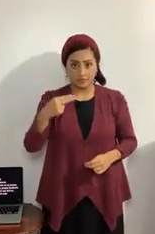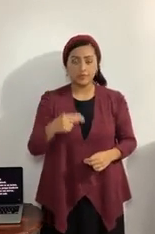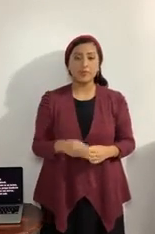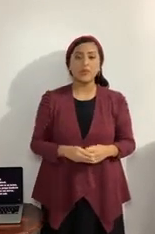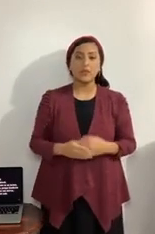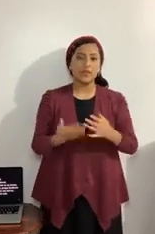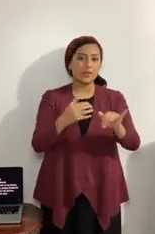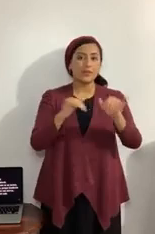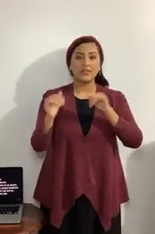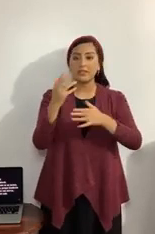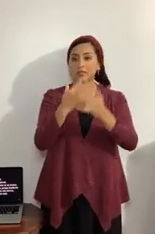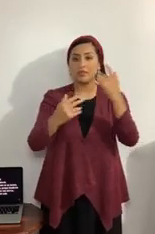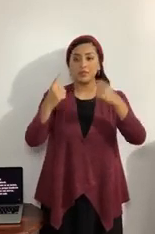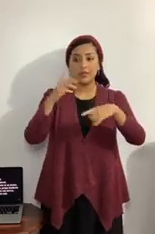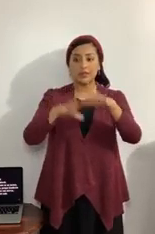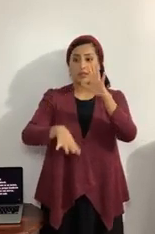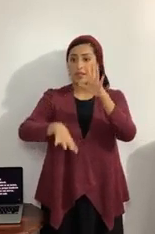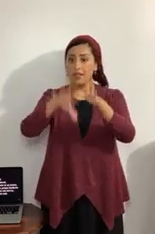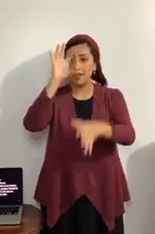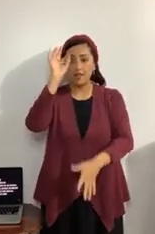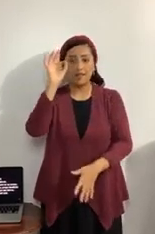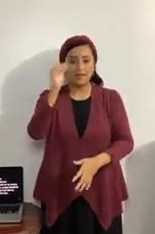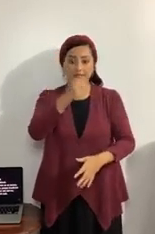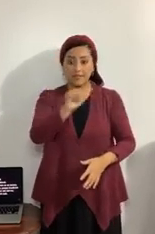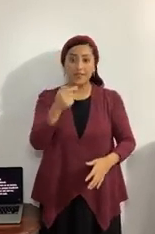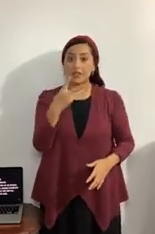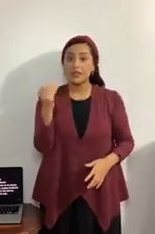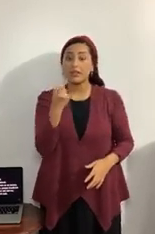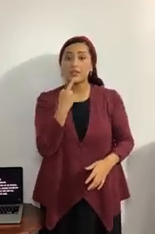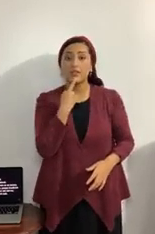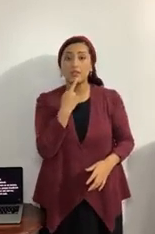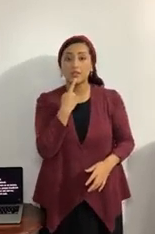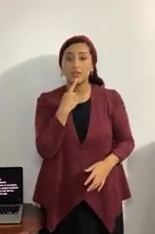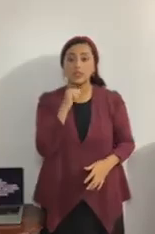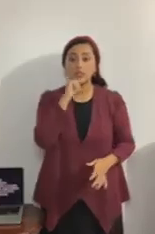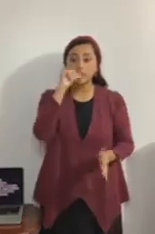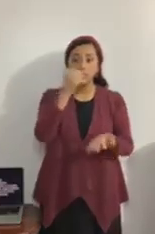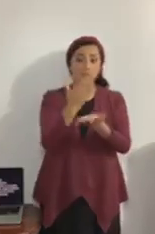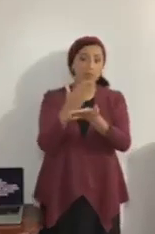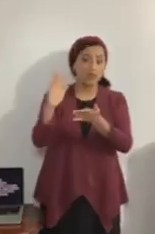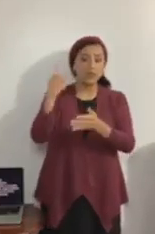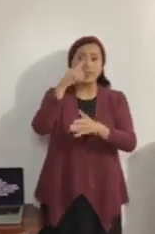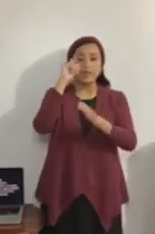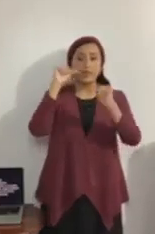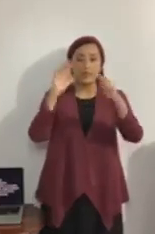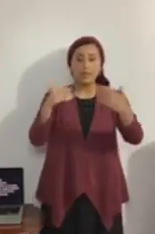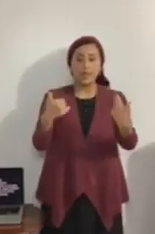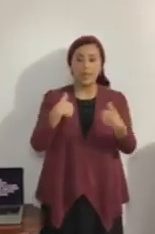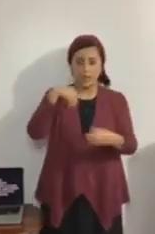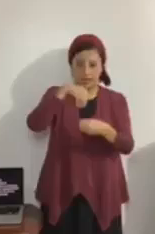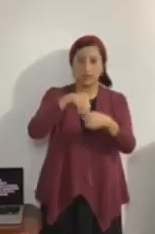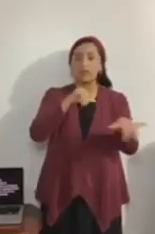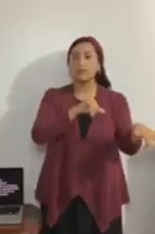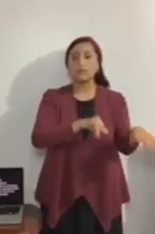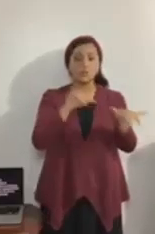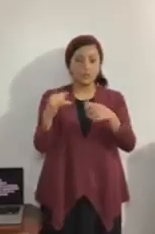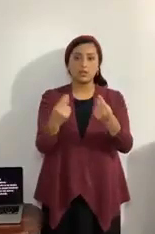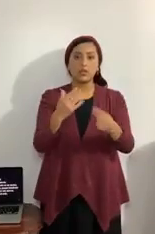hallase mosto en un racimo y dijese: no lo desprecies, porque bendición hay en él. Así haré yo por mis siervos, que no los